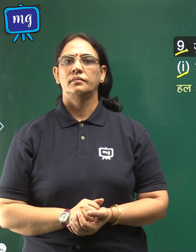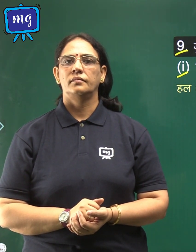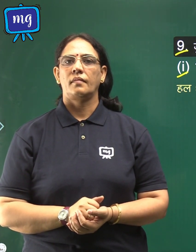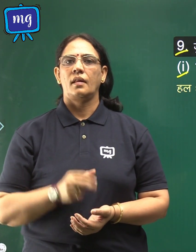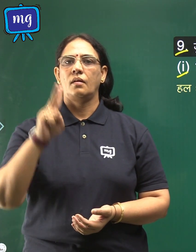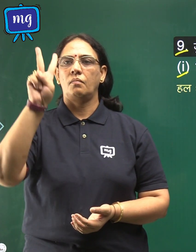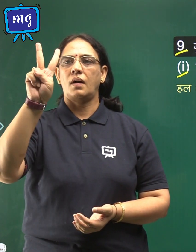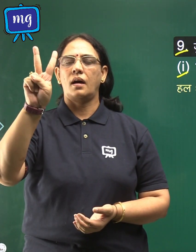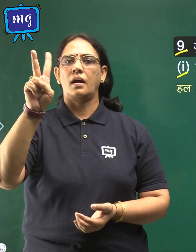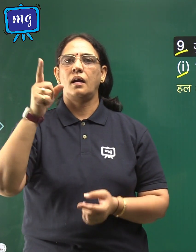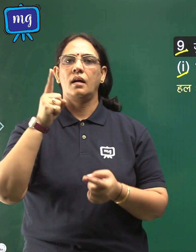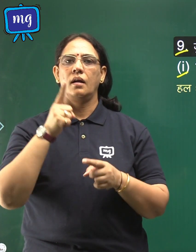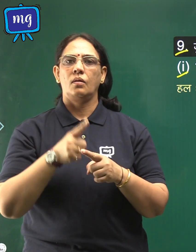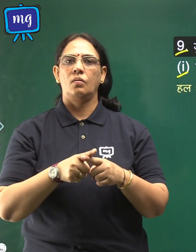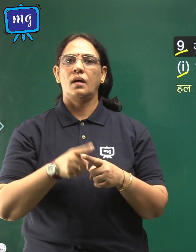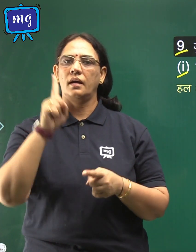12 गुणा 1